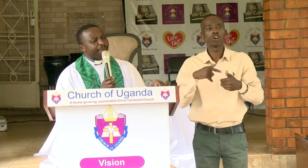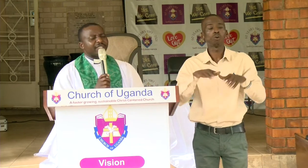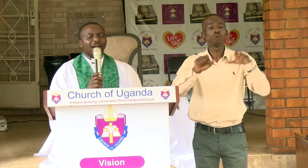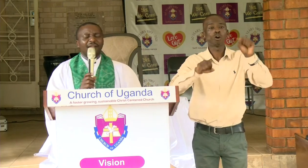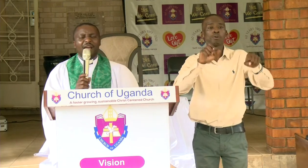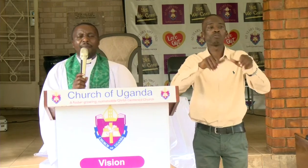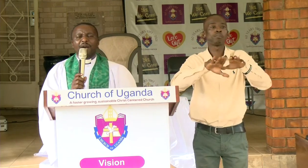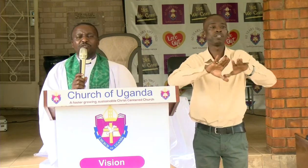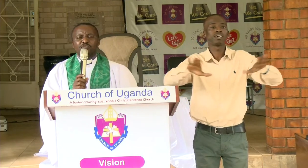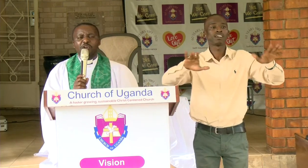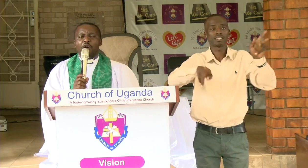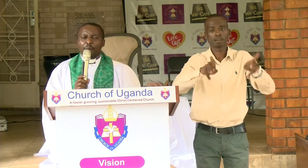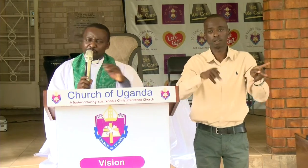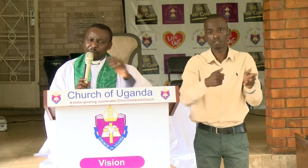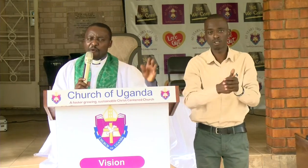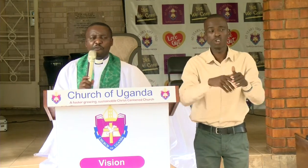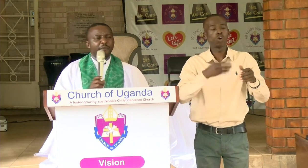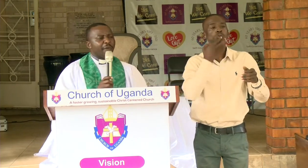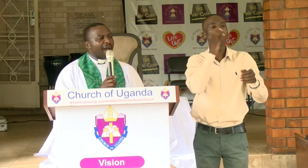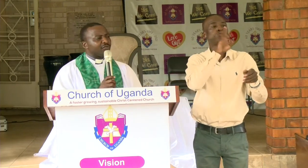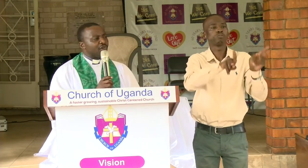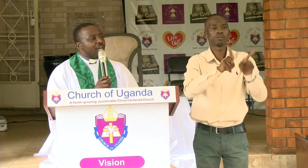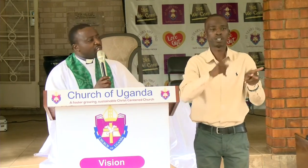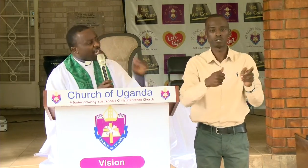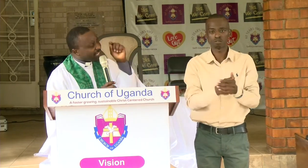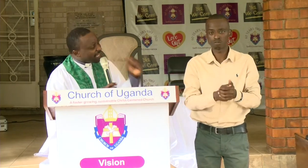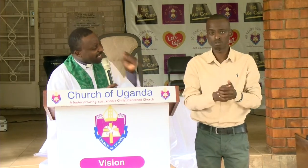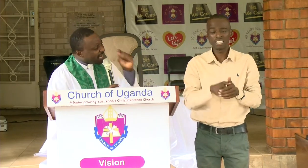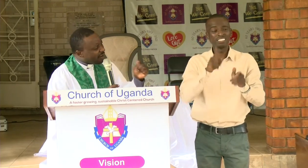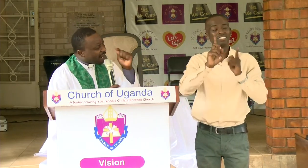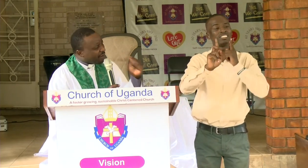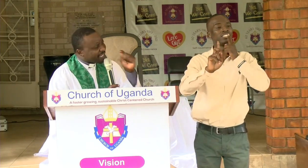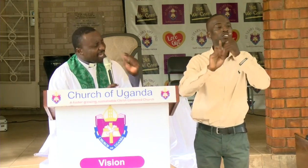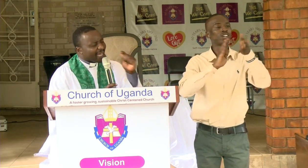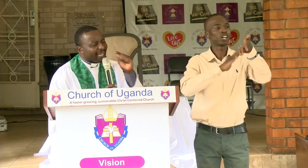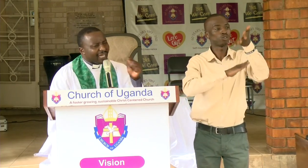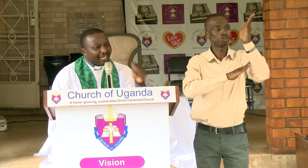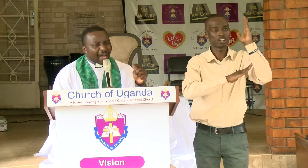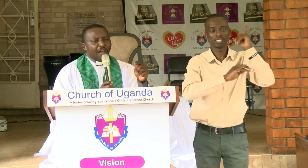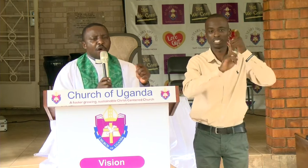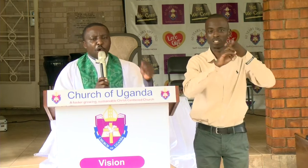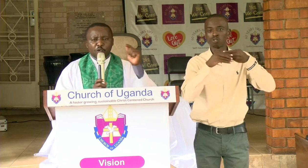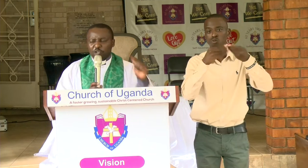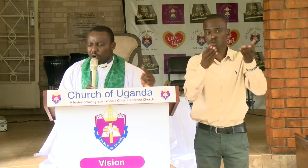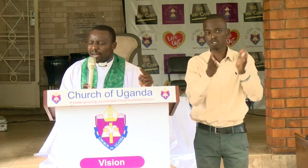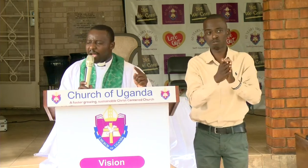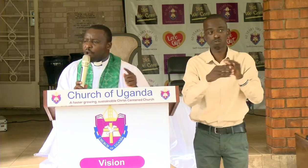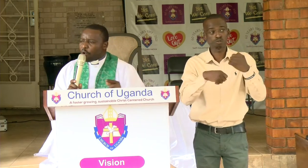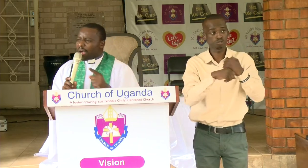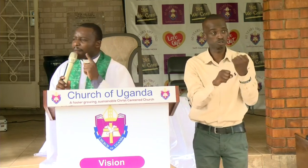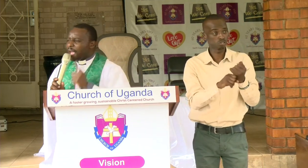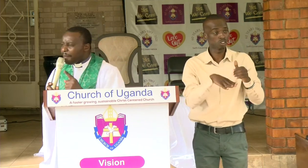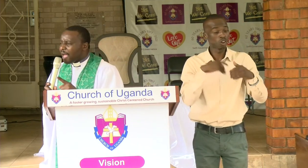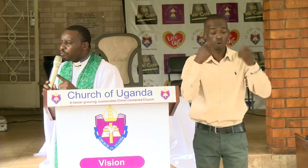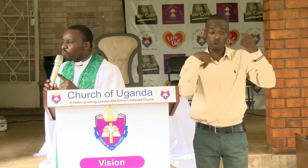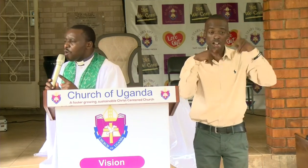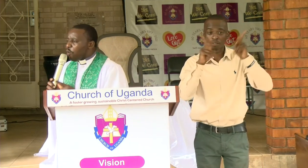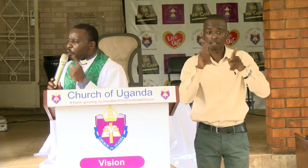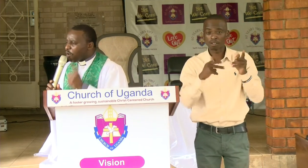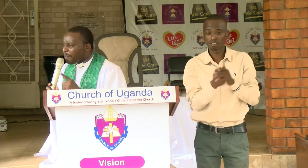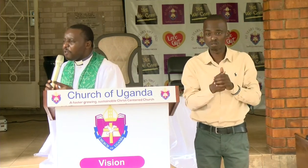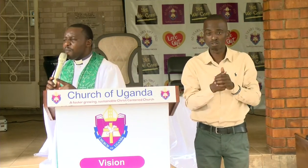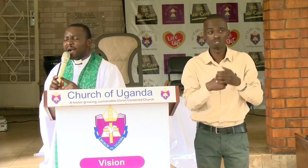owamba buwambi taka lya abantu oba ovuma buvumi bantu kyekyo ekigenderwa kana kyeyagenderera okutonda okabya